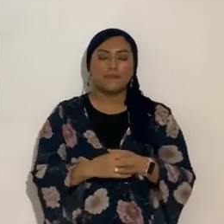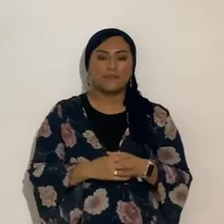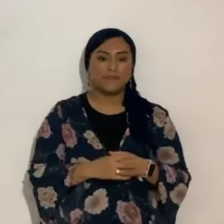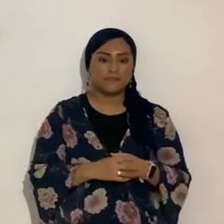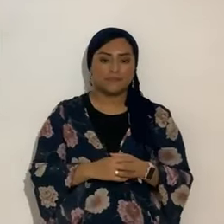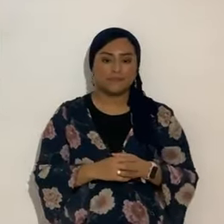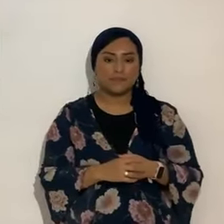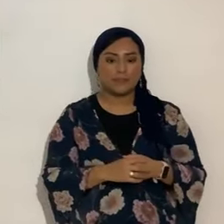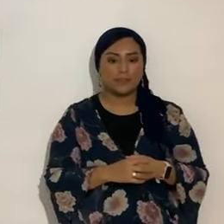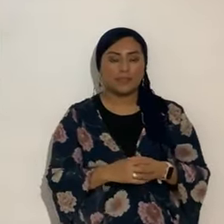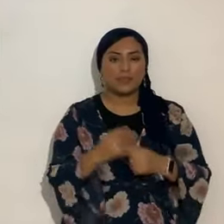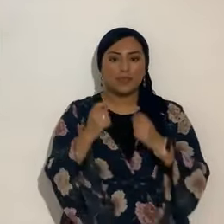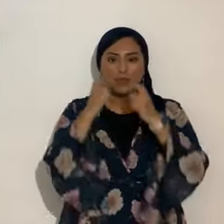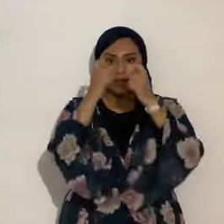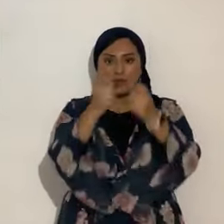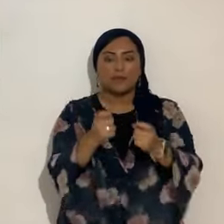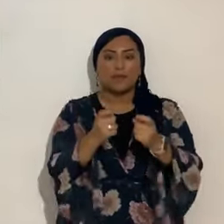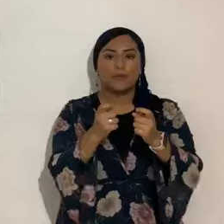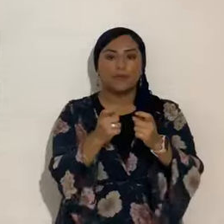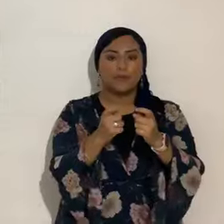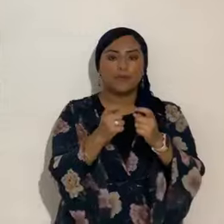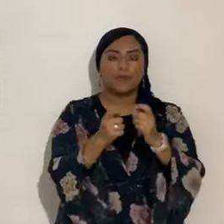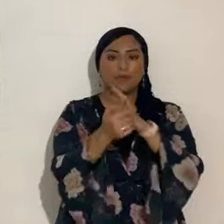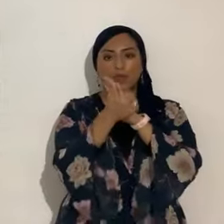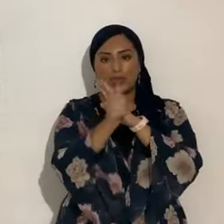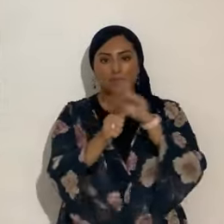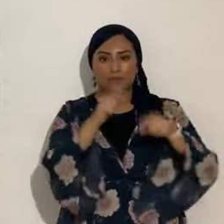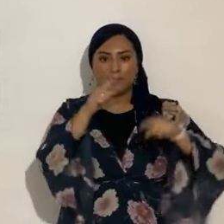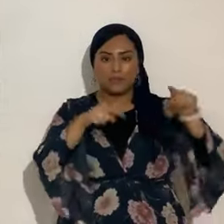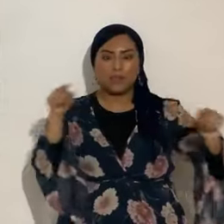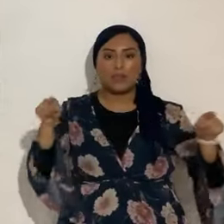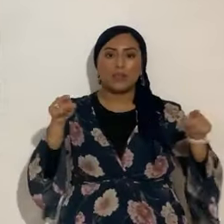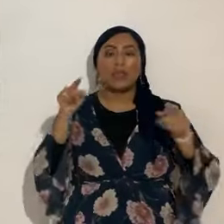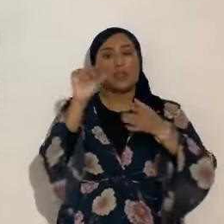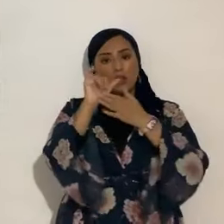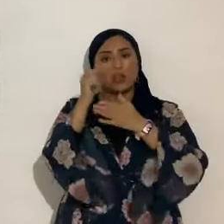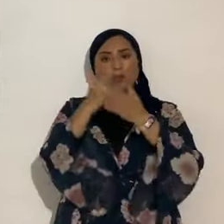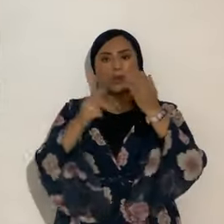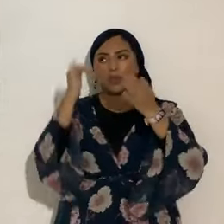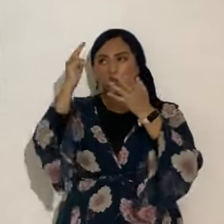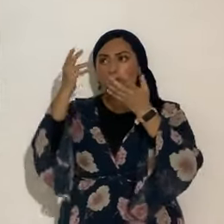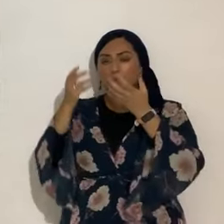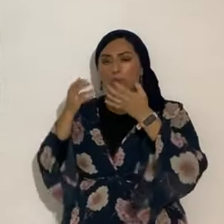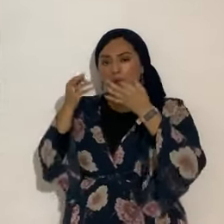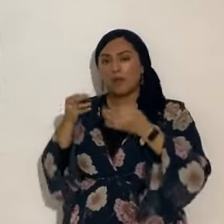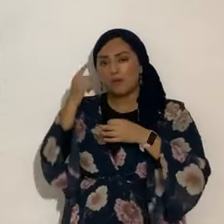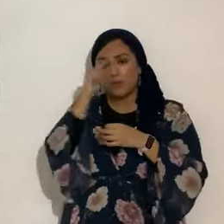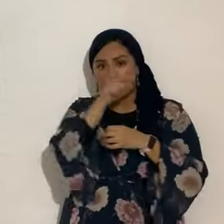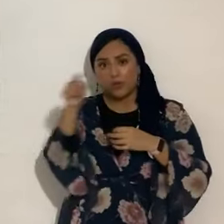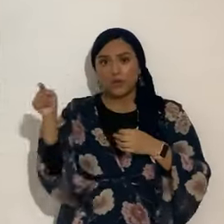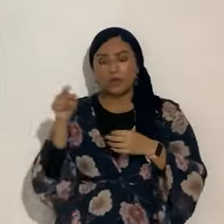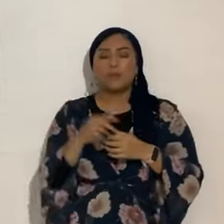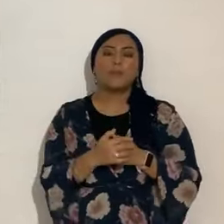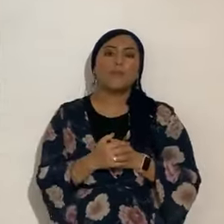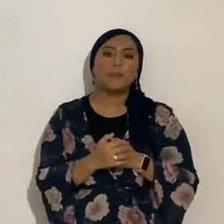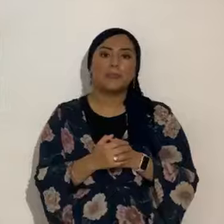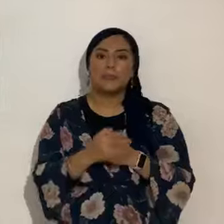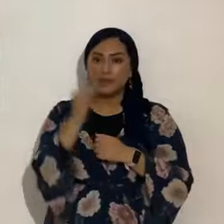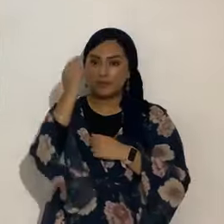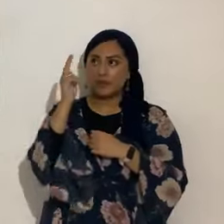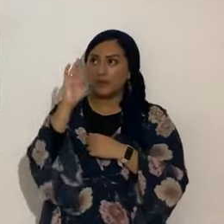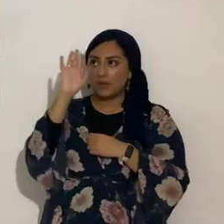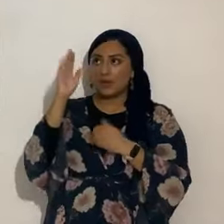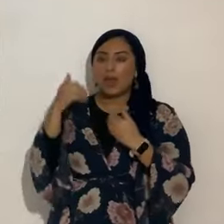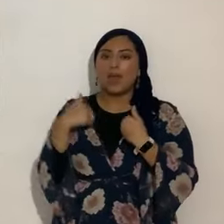Ruach HaKodesh. Él te dio dones. Perfecto. Eso es lo que Él quiso para ti, porque no es del que quiere ni del que corre, sino del que el Eterno tiene